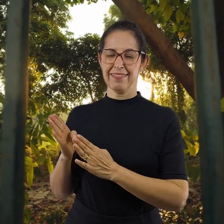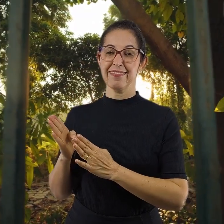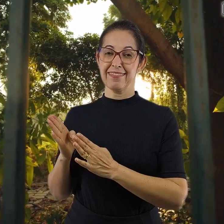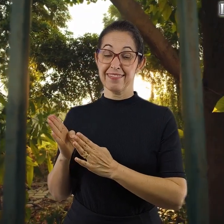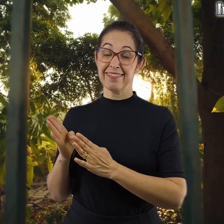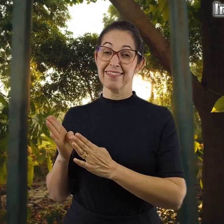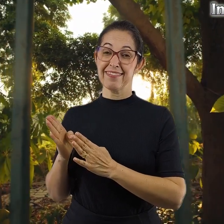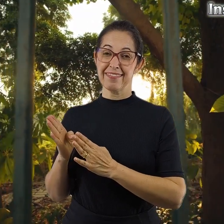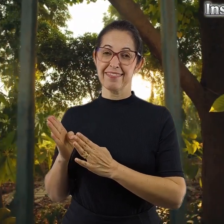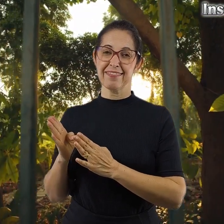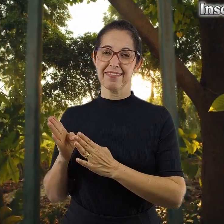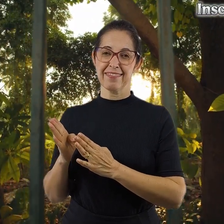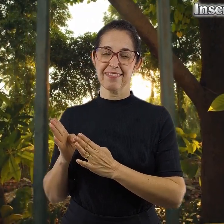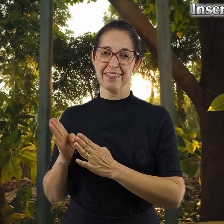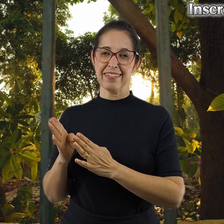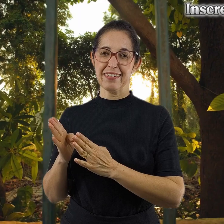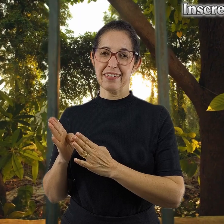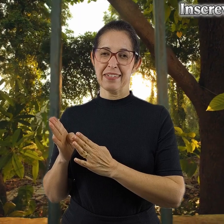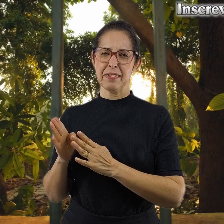e para